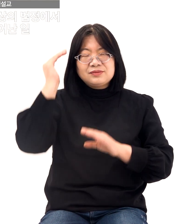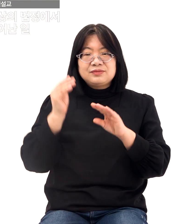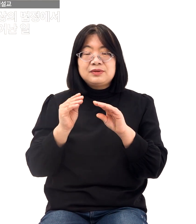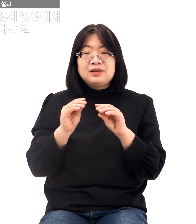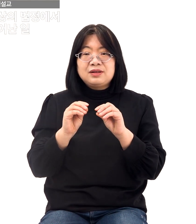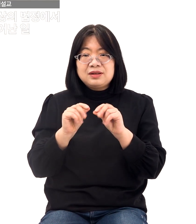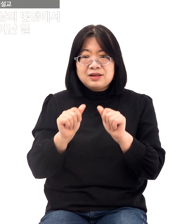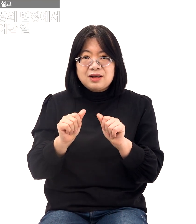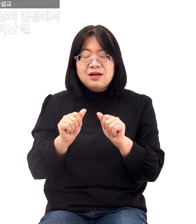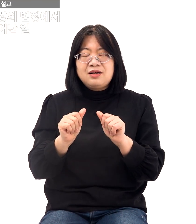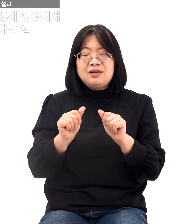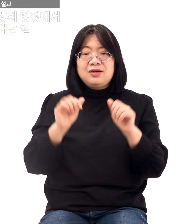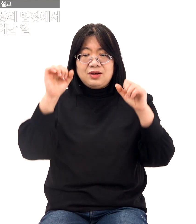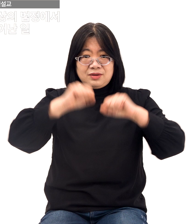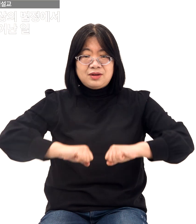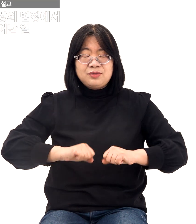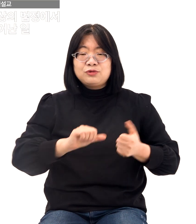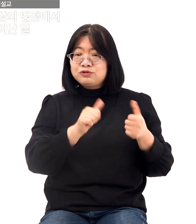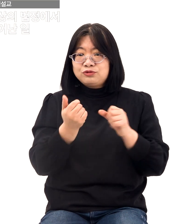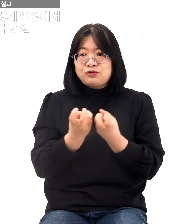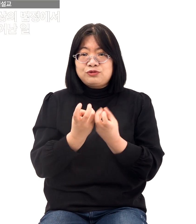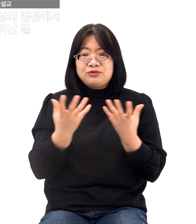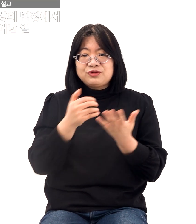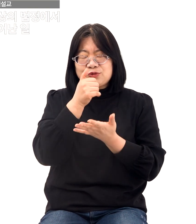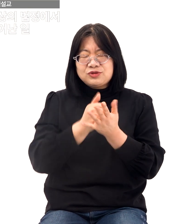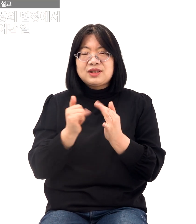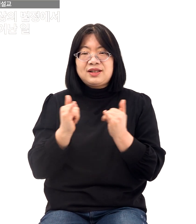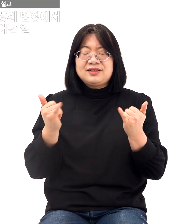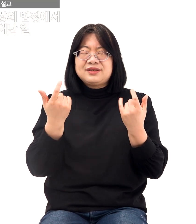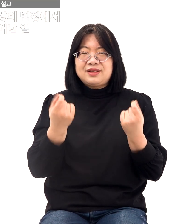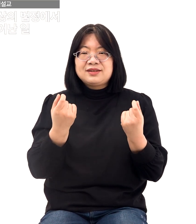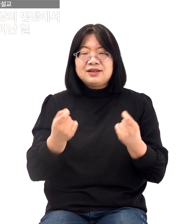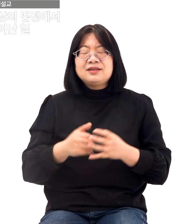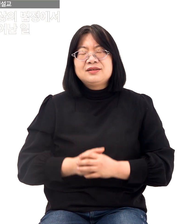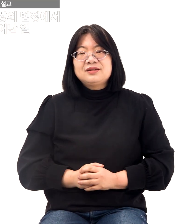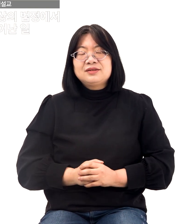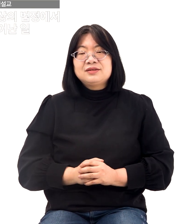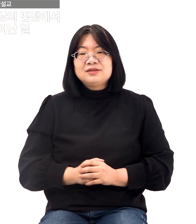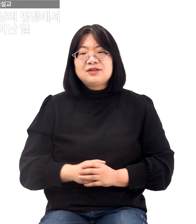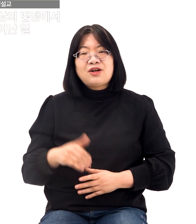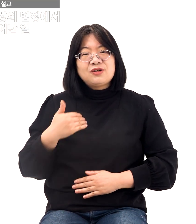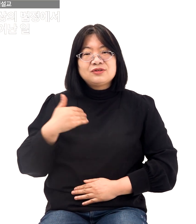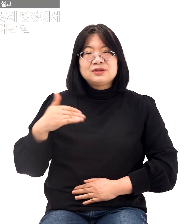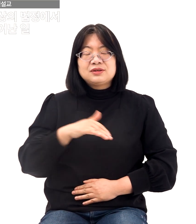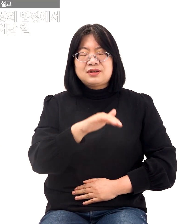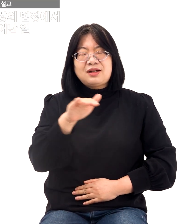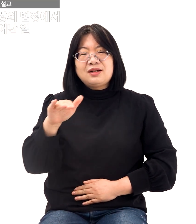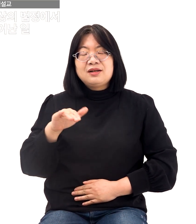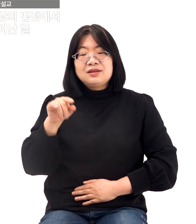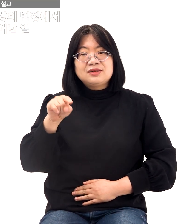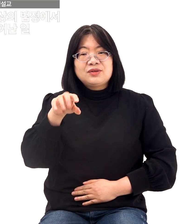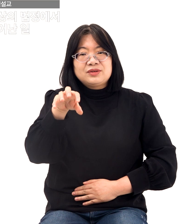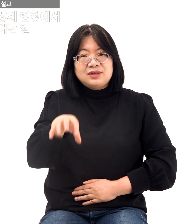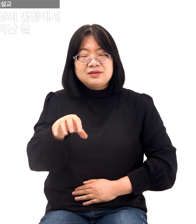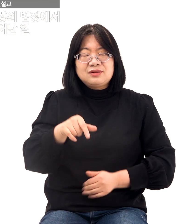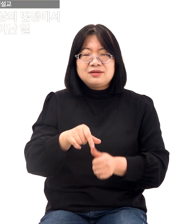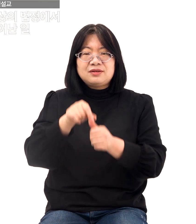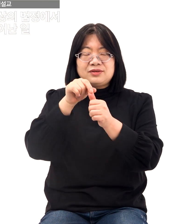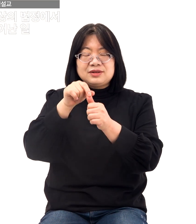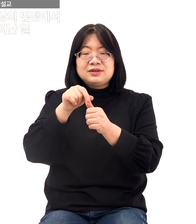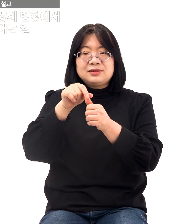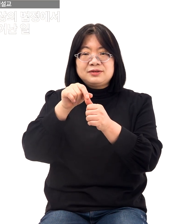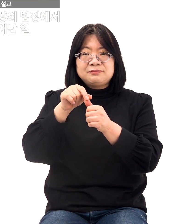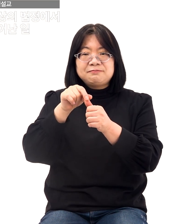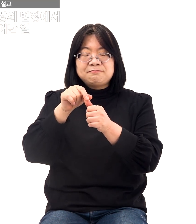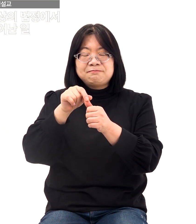멸망당하고 죽을 수밖에 없는 죄인이었습니다. 그런데 우리가 거기에서 건짐을